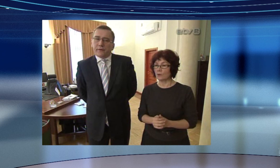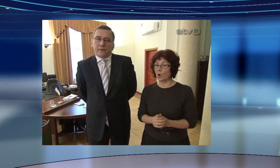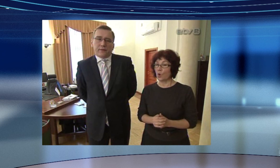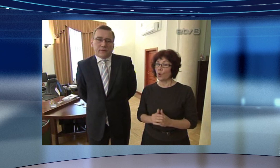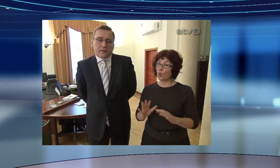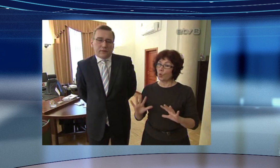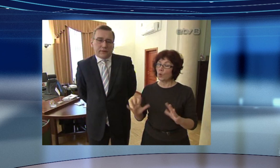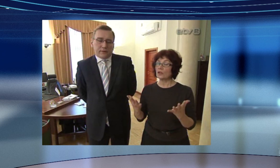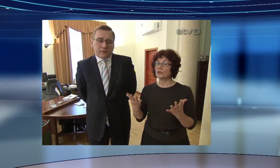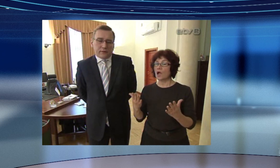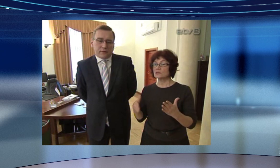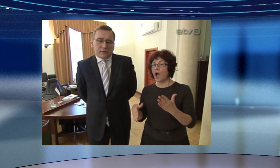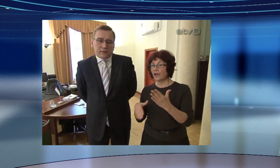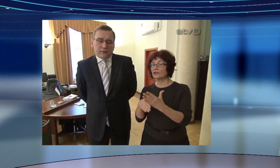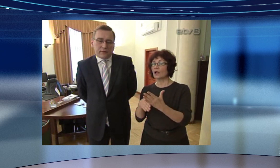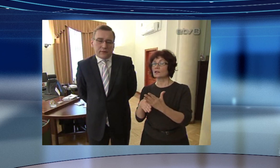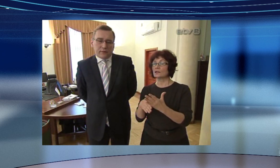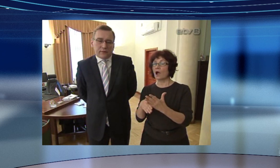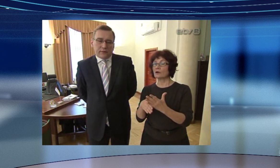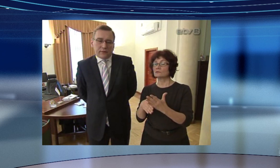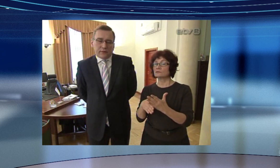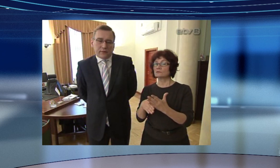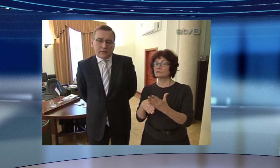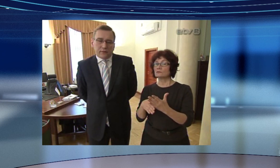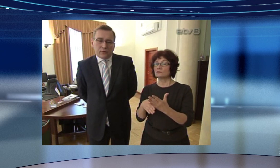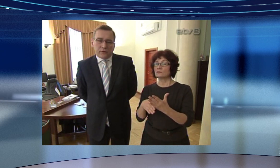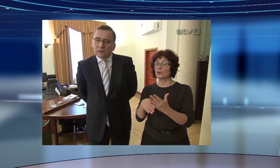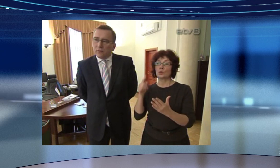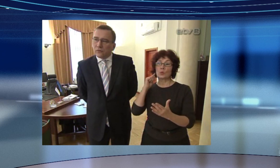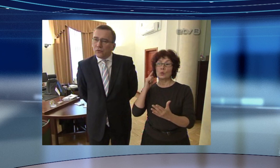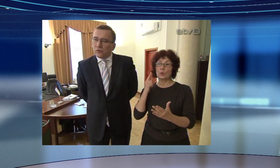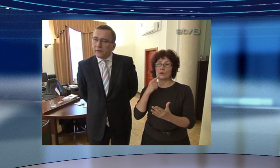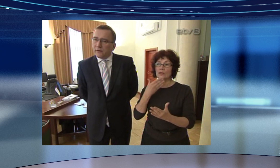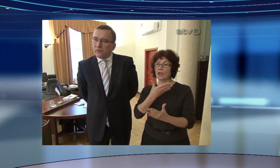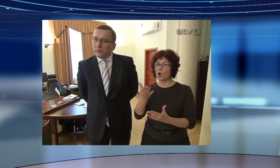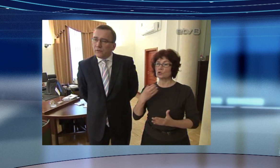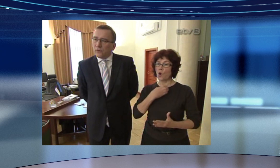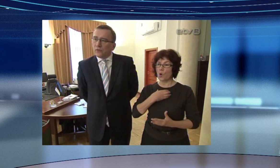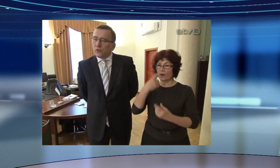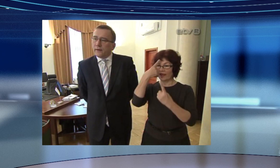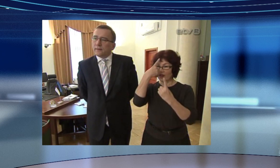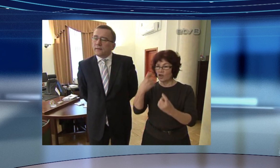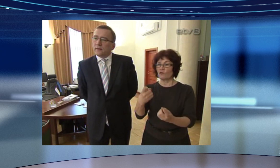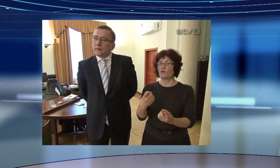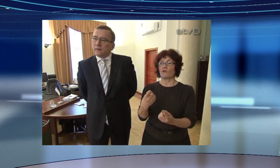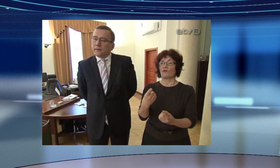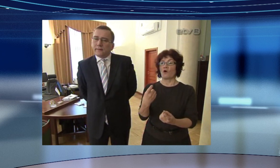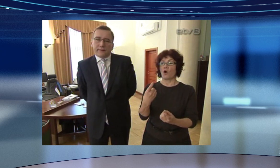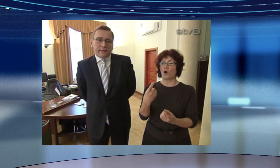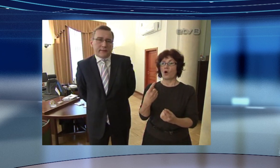Kuidas aidata, et kurtide jaoks oluline informatsioon oleks internetis